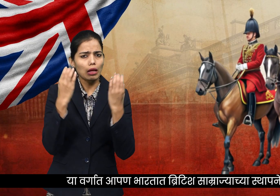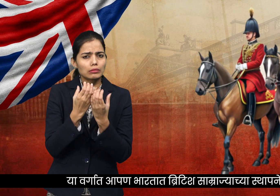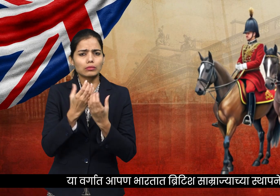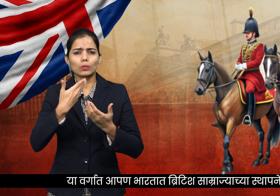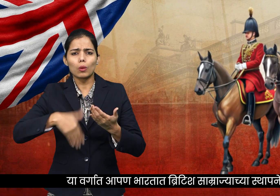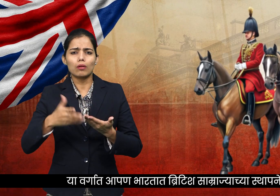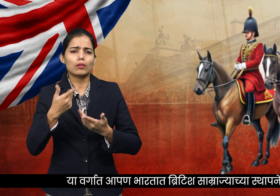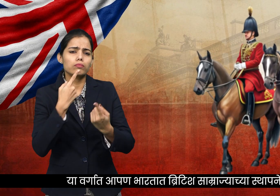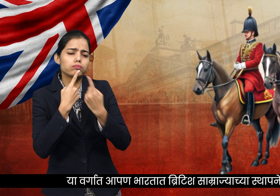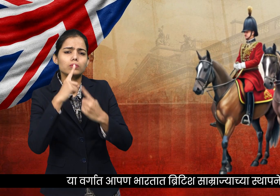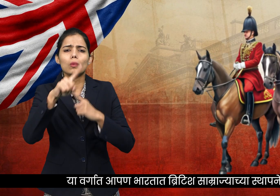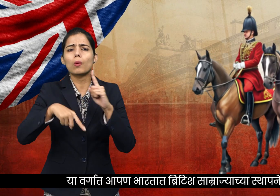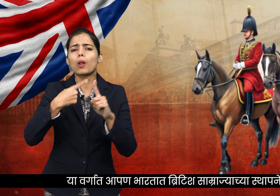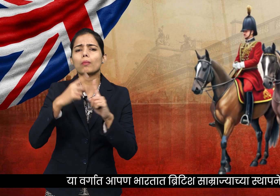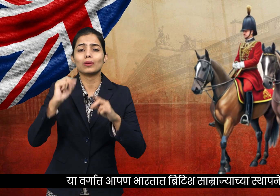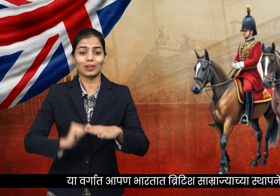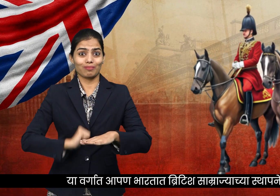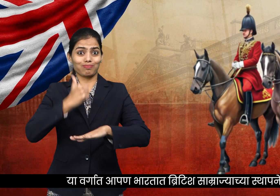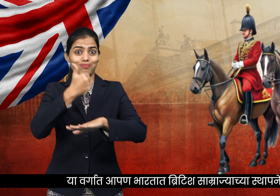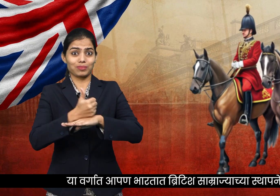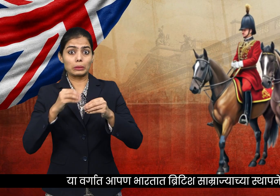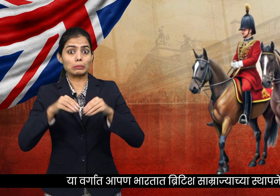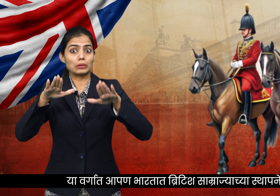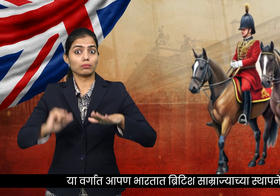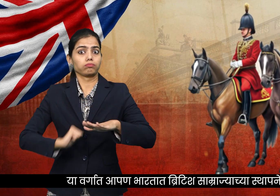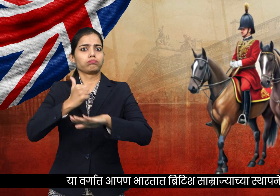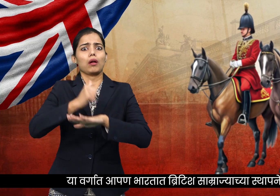या वर्गात आपण भारतात ब्रिटिश साम्राज्याच्या